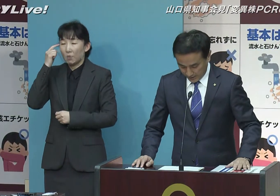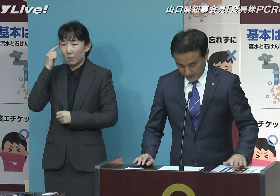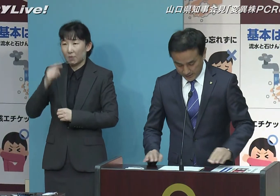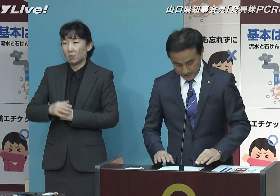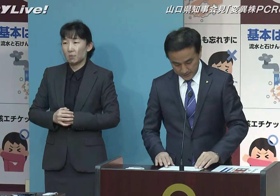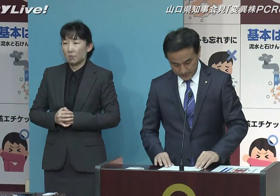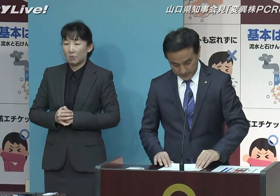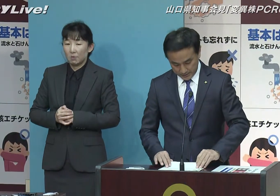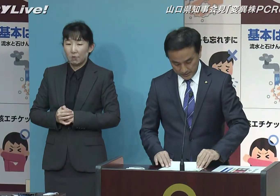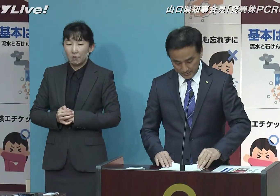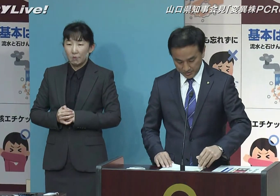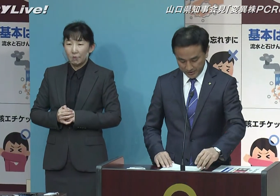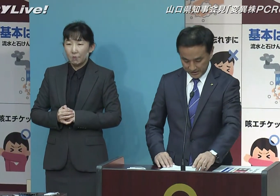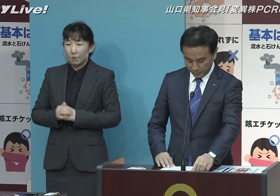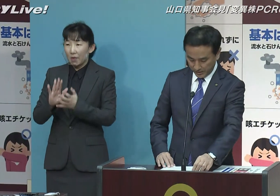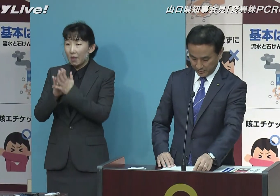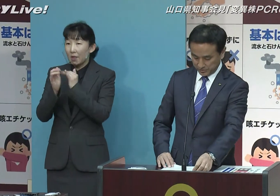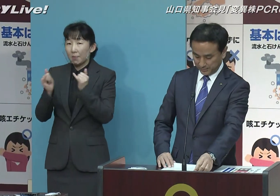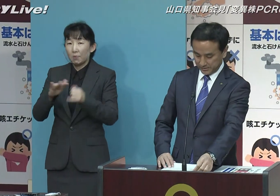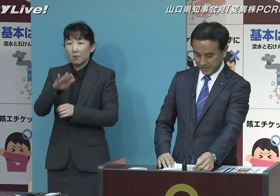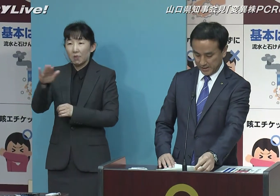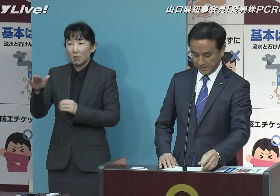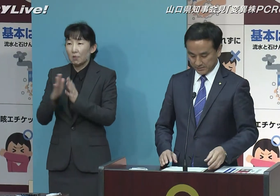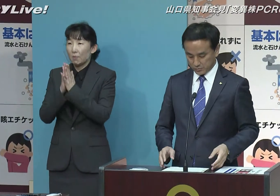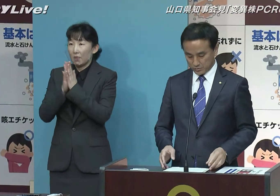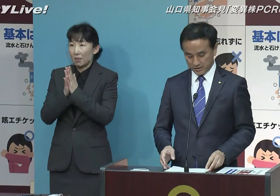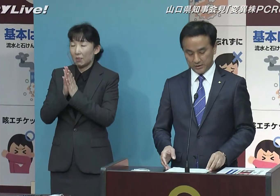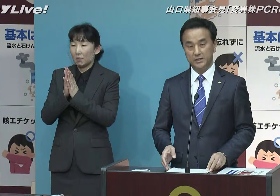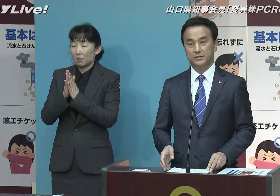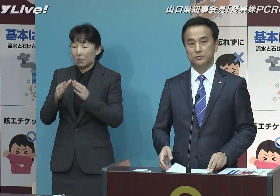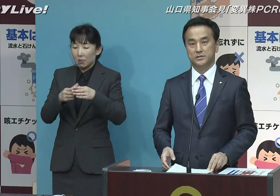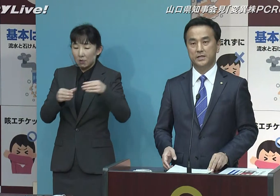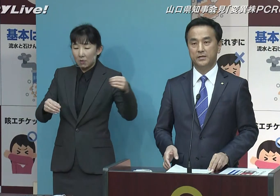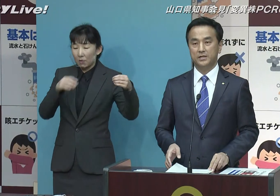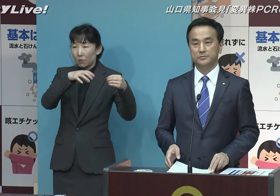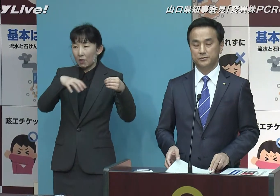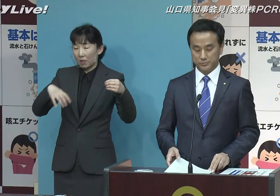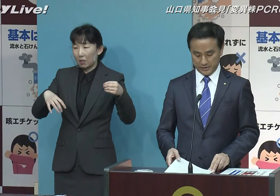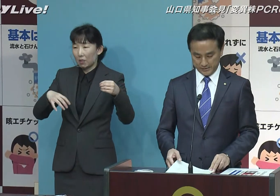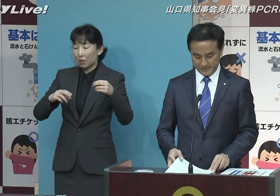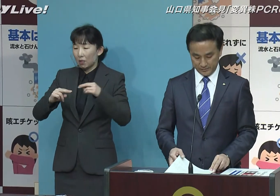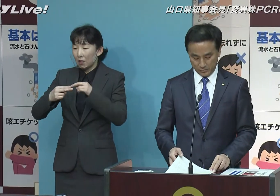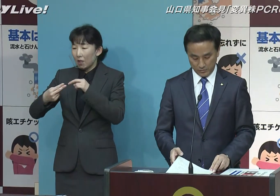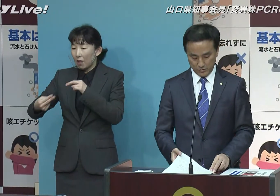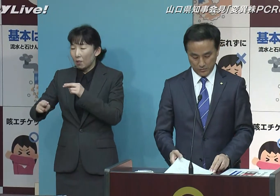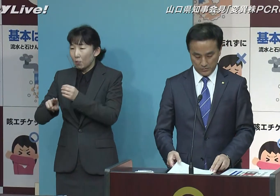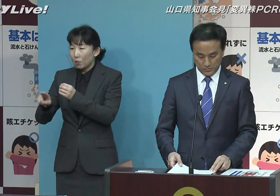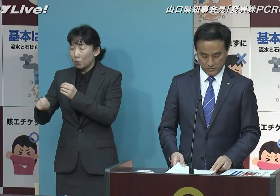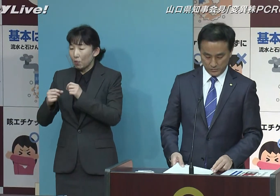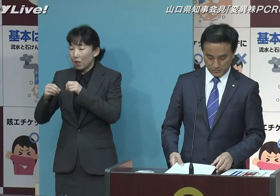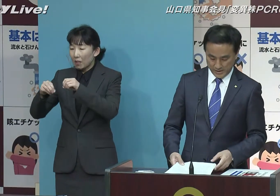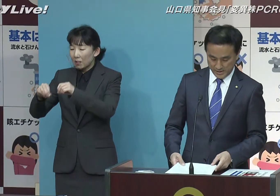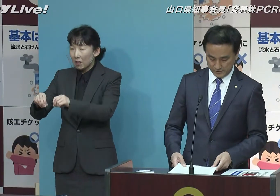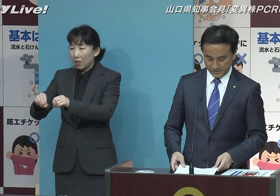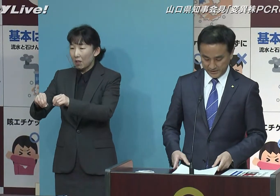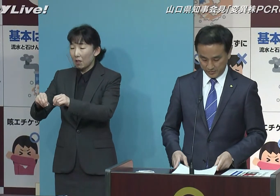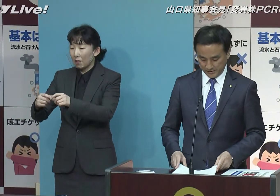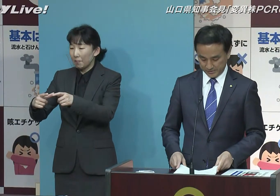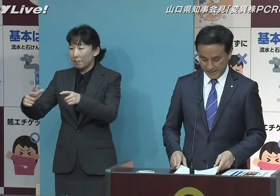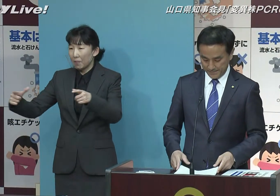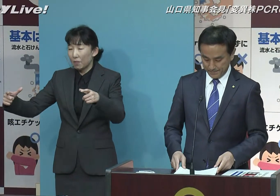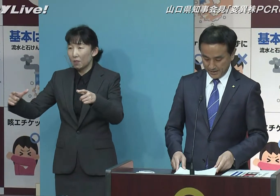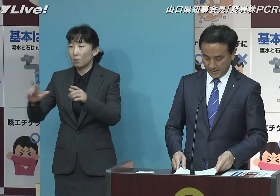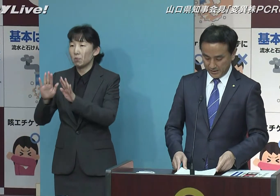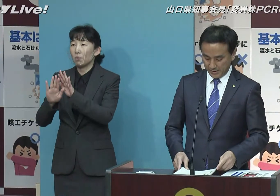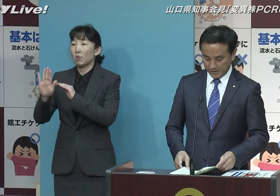それから県民の皆さんにお願いでございますが、全国的にこうした変異株による感染のが増えており